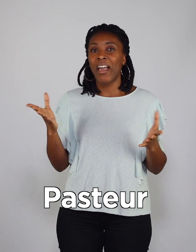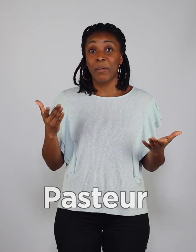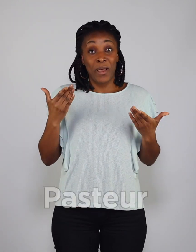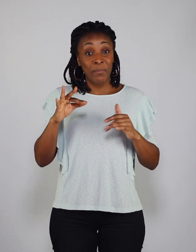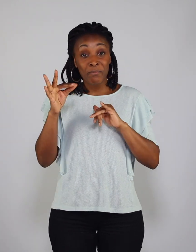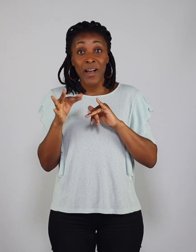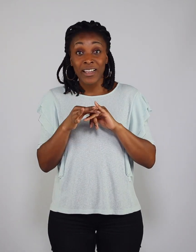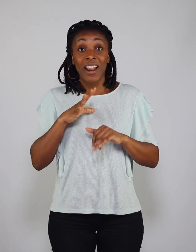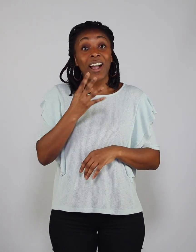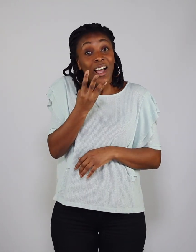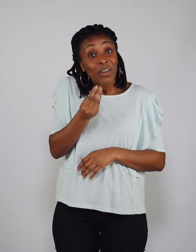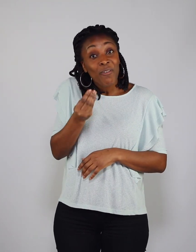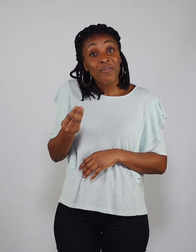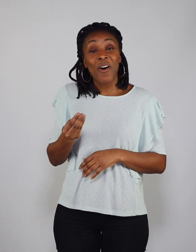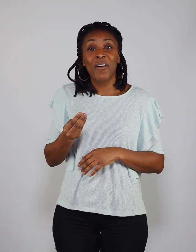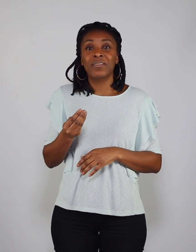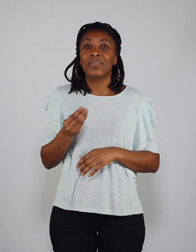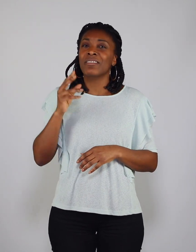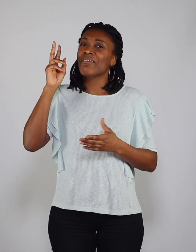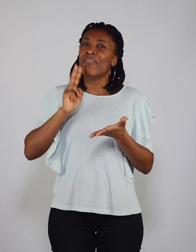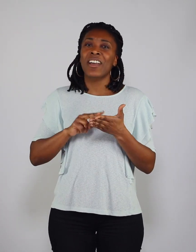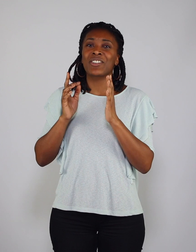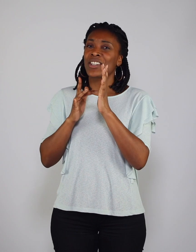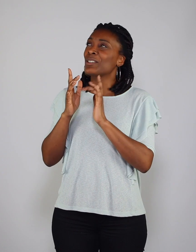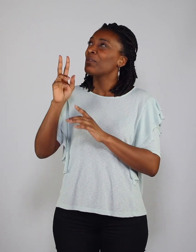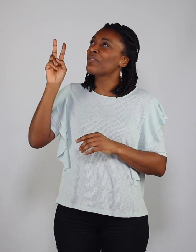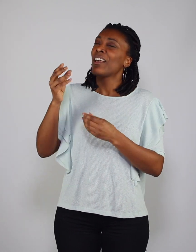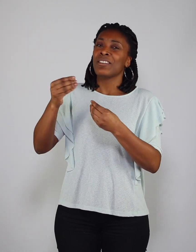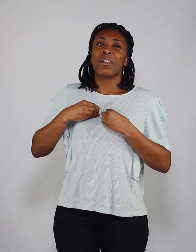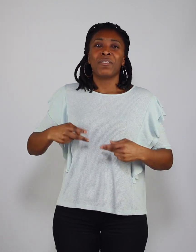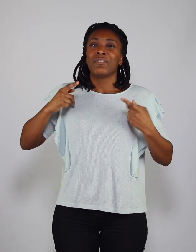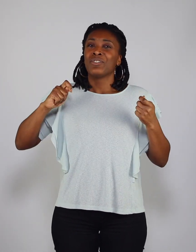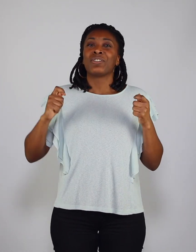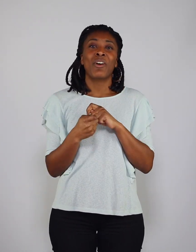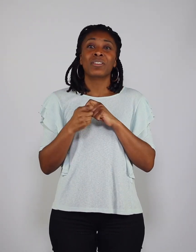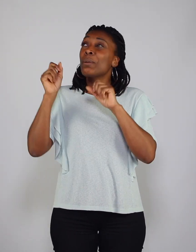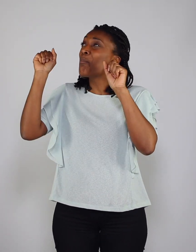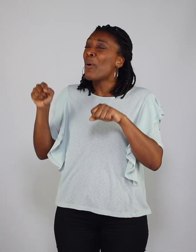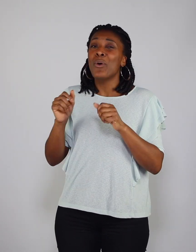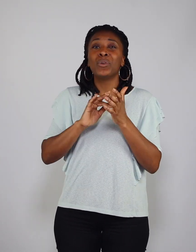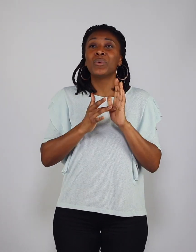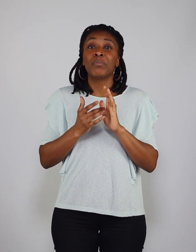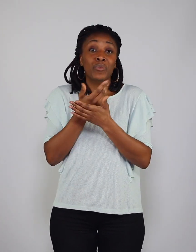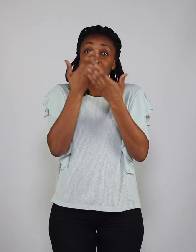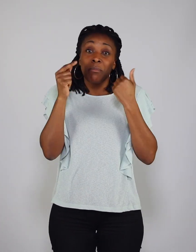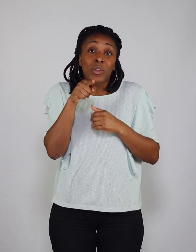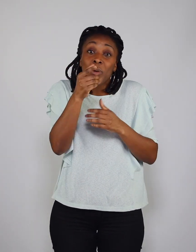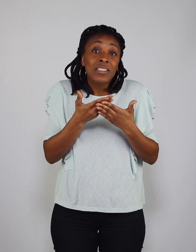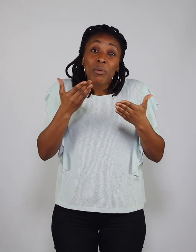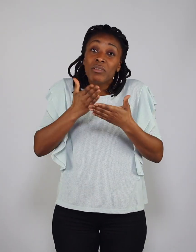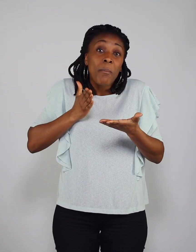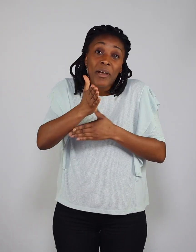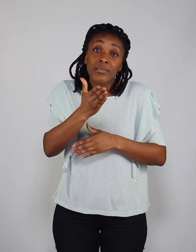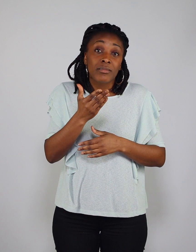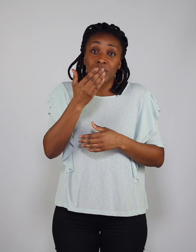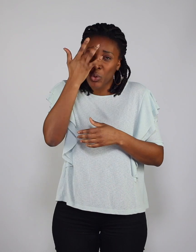Je suis mariée, 4 enfants. C'est vraiment Jésus qui a transformé ma vie. Il peut toutes choses. Je ne sais pas par quoi tu